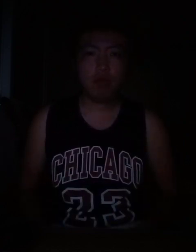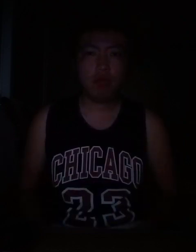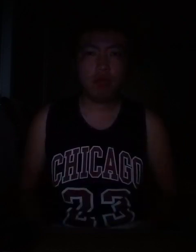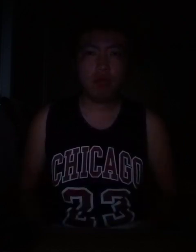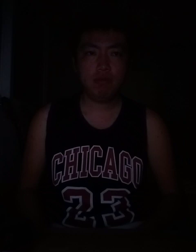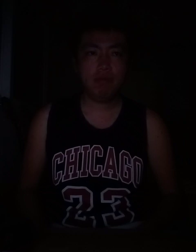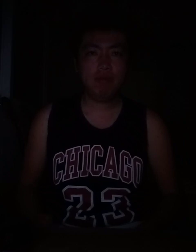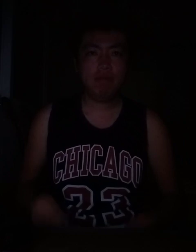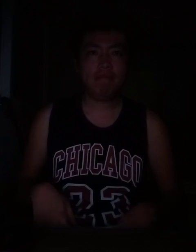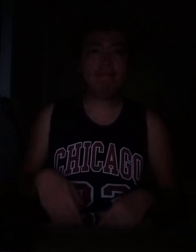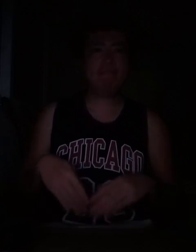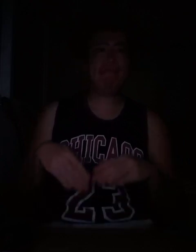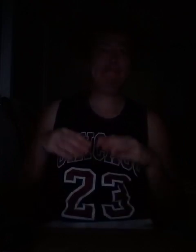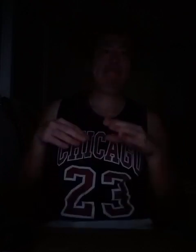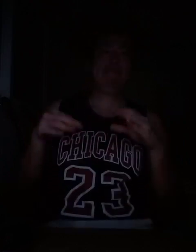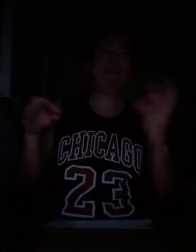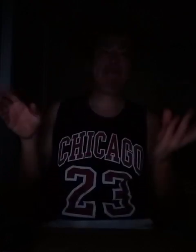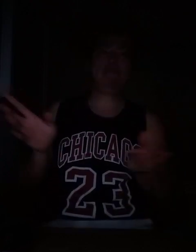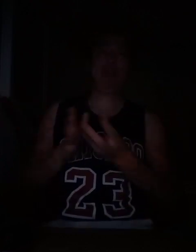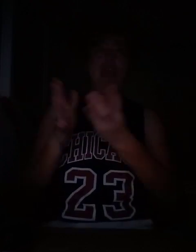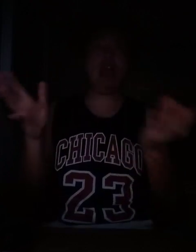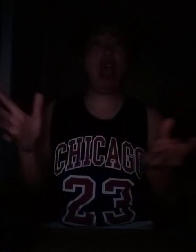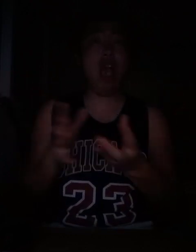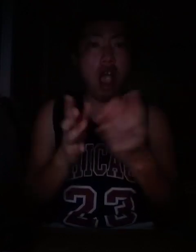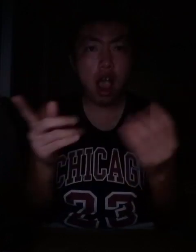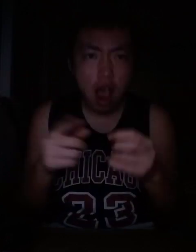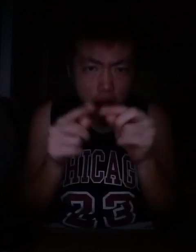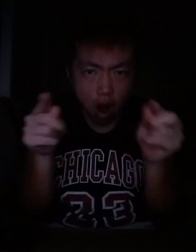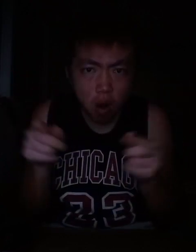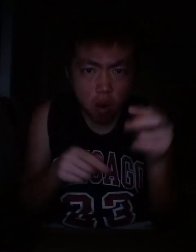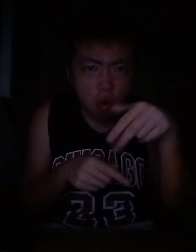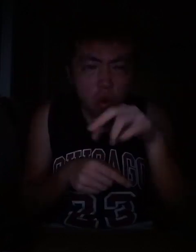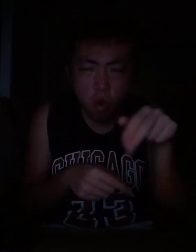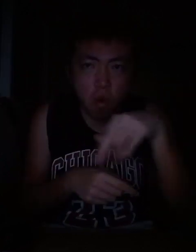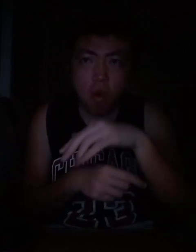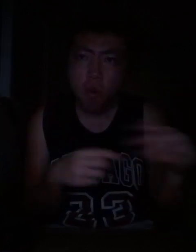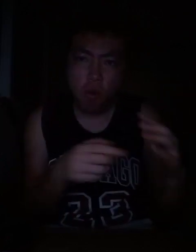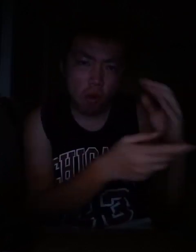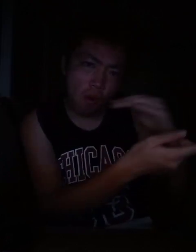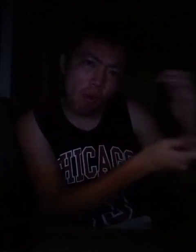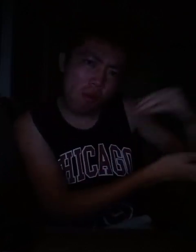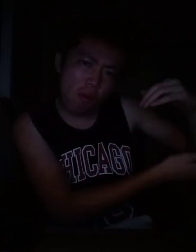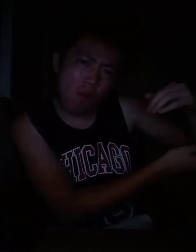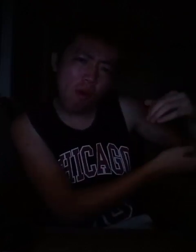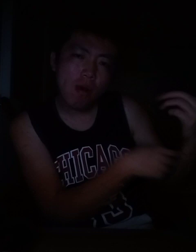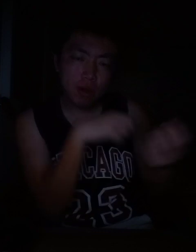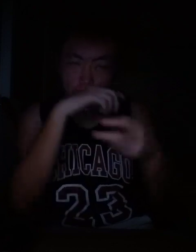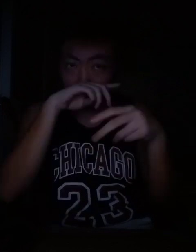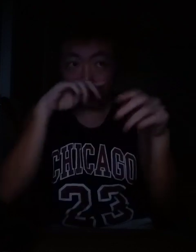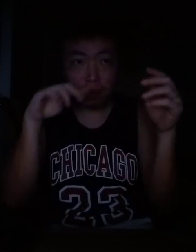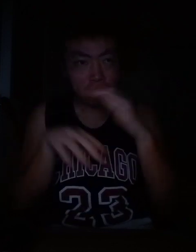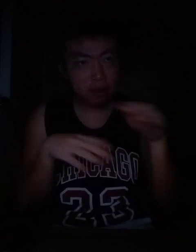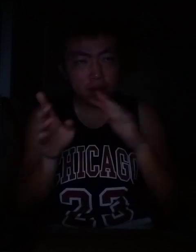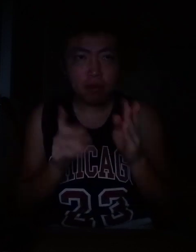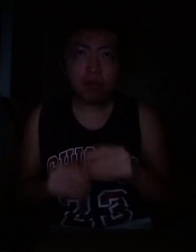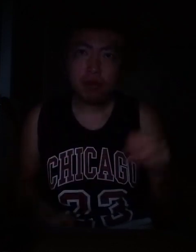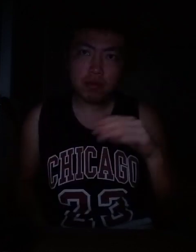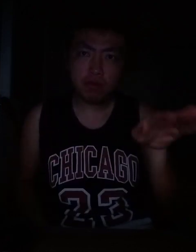가고시마 등으로 가는 항공기 160여 편이 결항했고 가고시마에서 사쿠라지마 섬 사이에 배필의